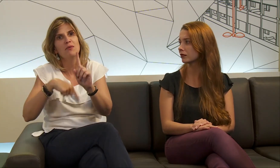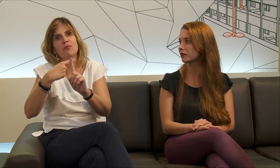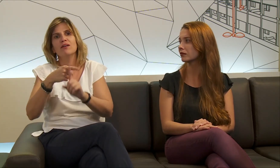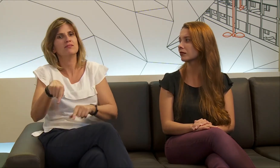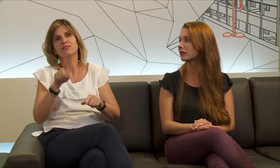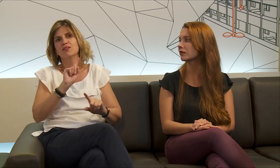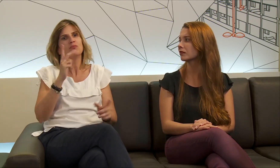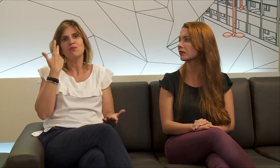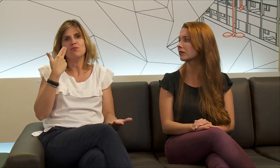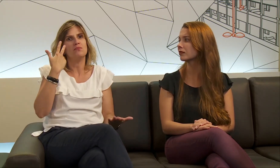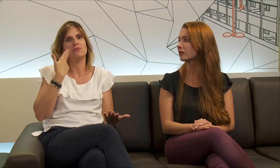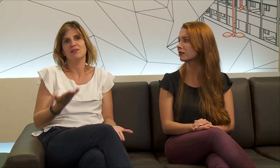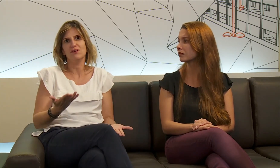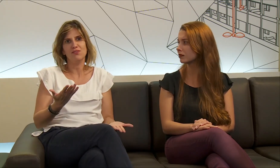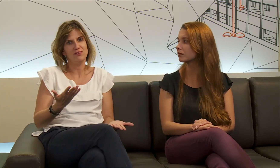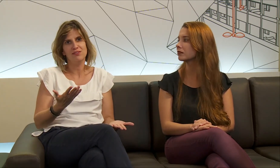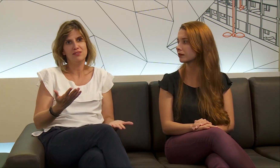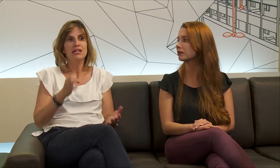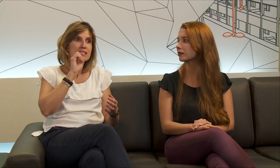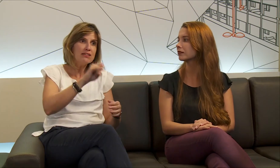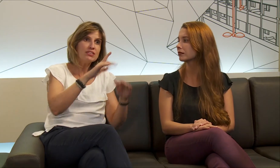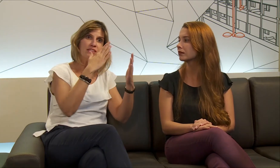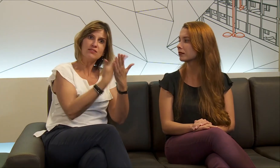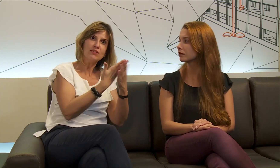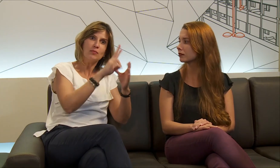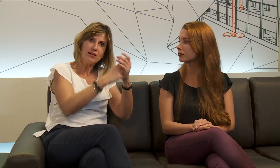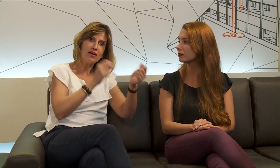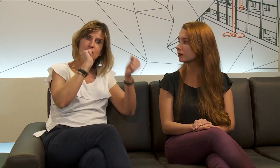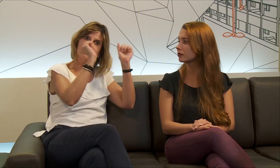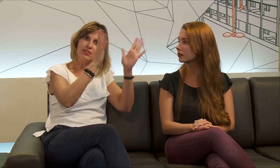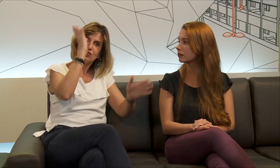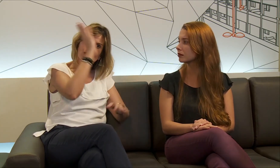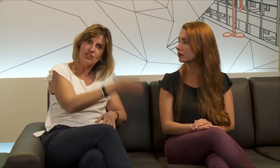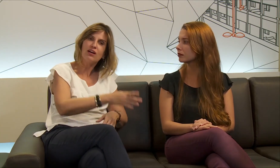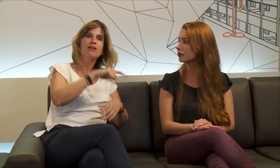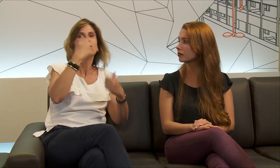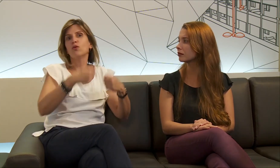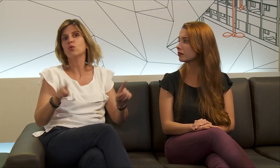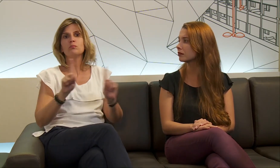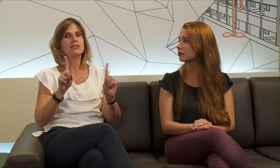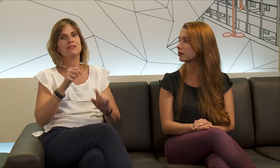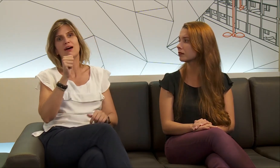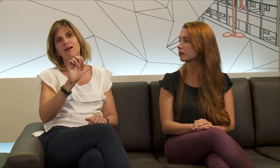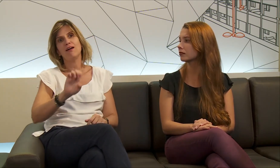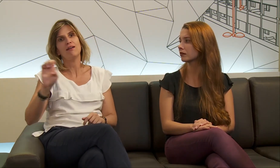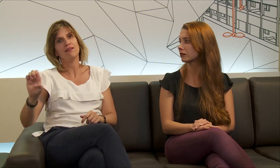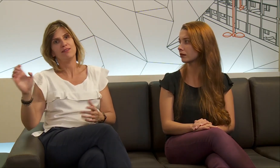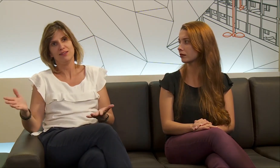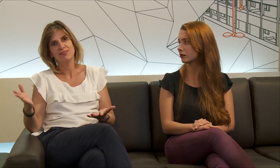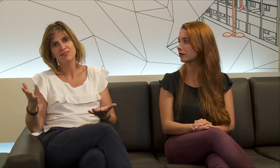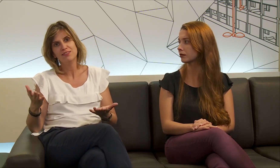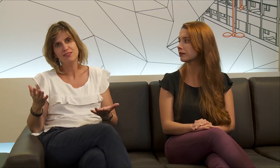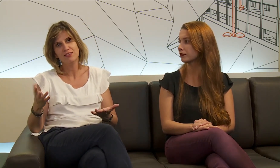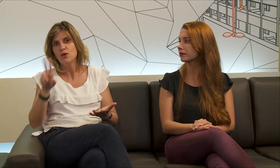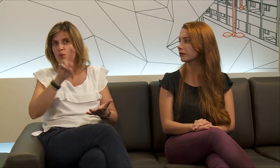escola no período normal ou no período comum, elas ainda precisam de